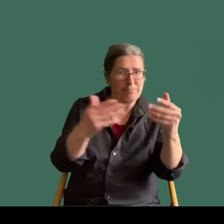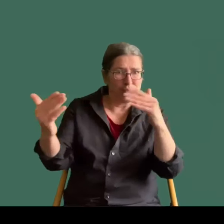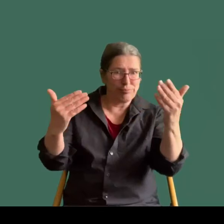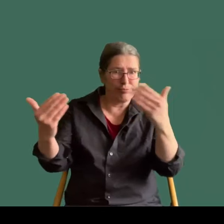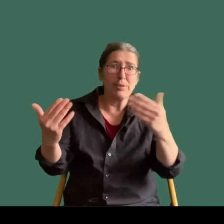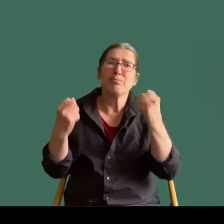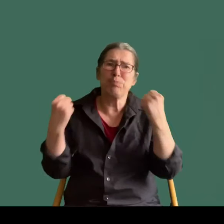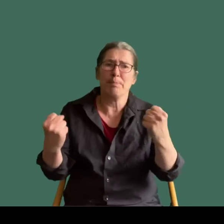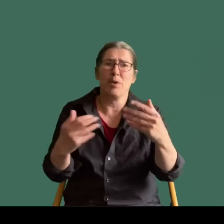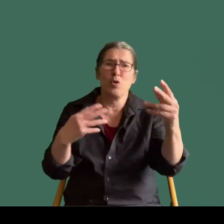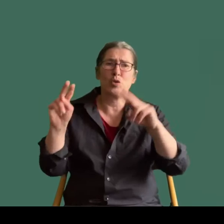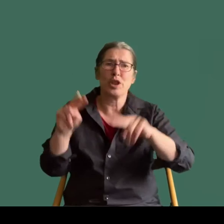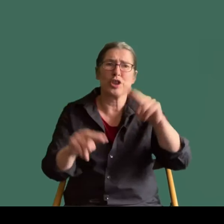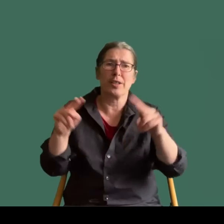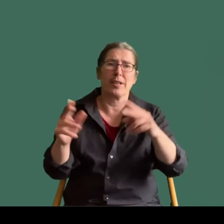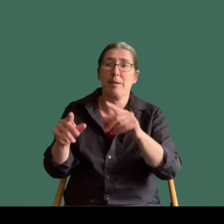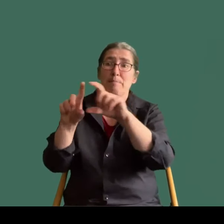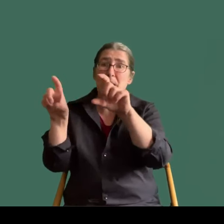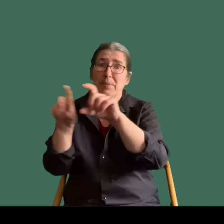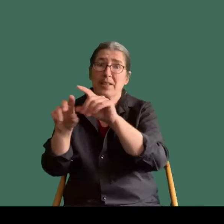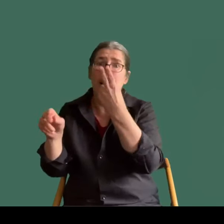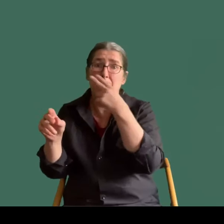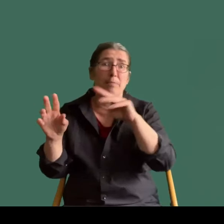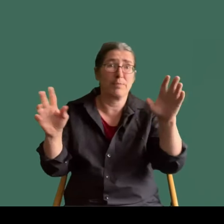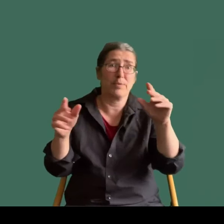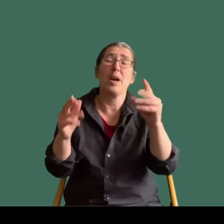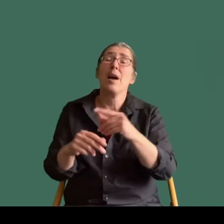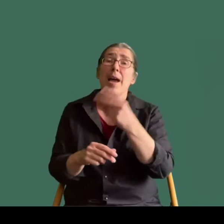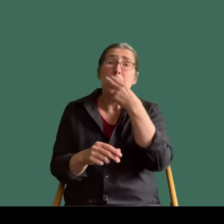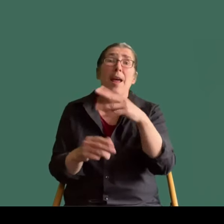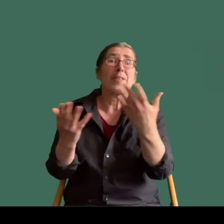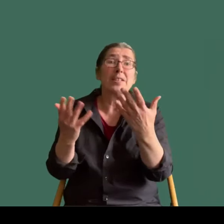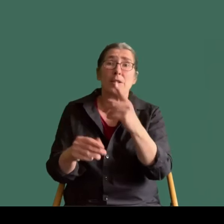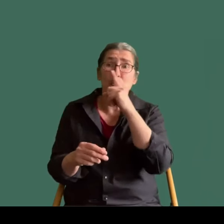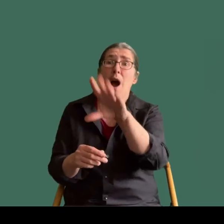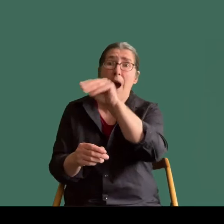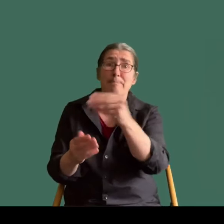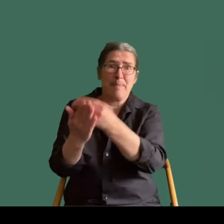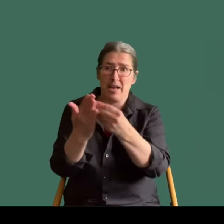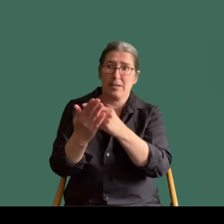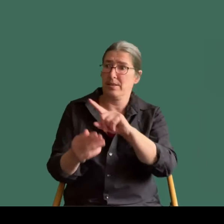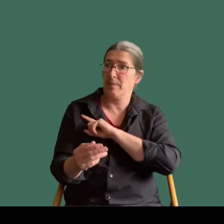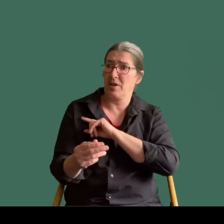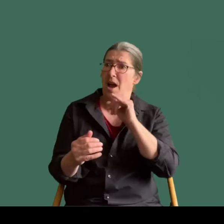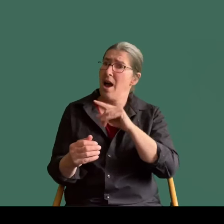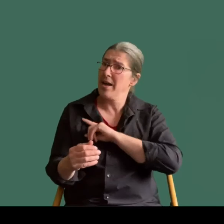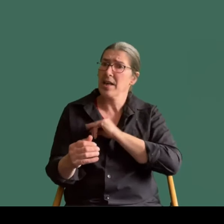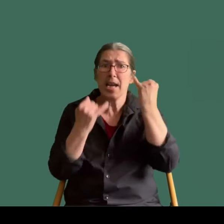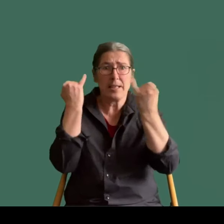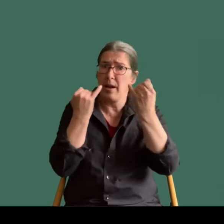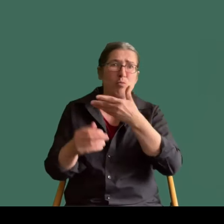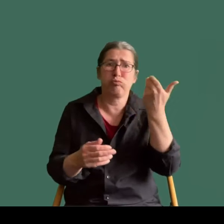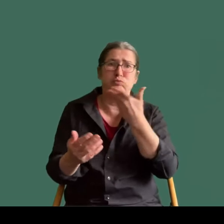der Gestaltung, dass es da ganz große Unterschiede gab. Im Grunde genommen hat Hitler nichts anderes gemacht als abgemalt. Aber er hatte keine eigenen